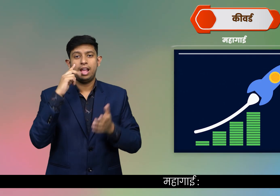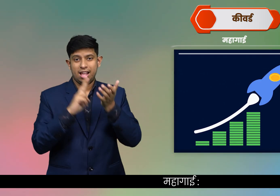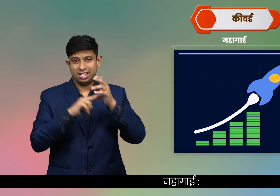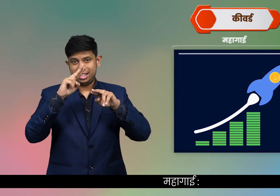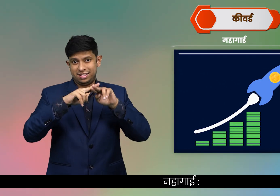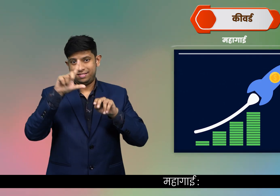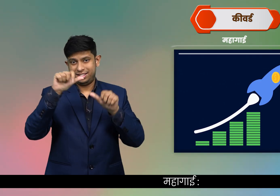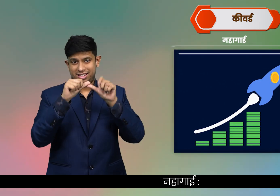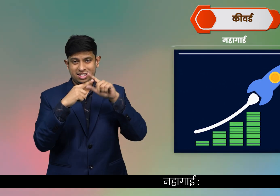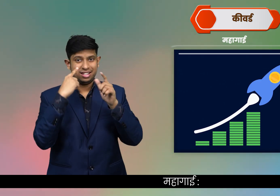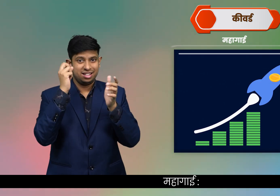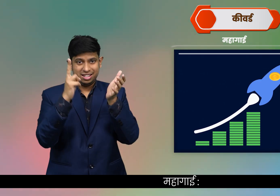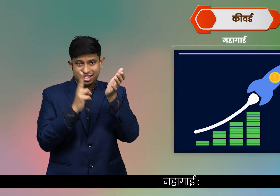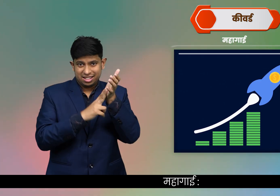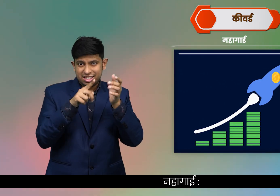महागाई,